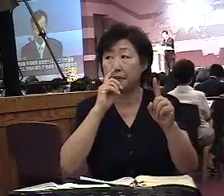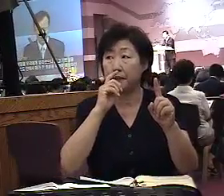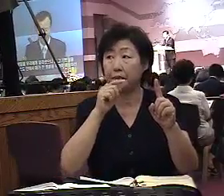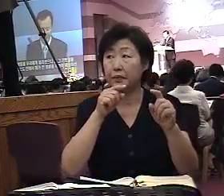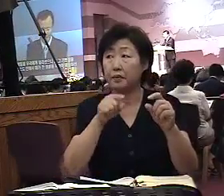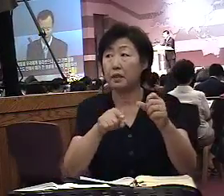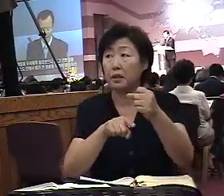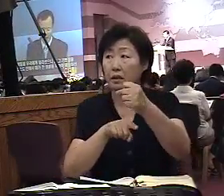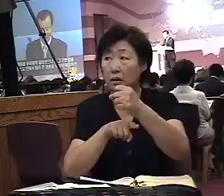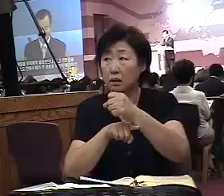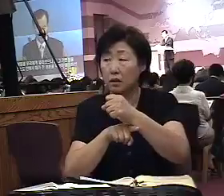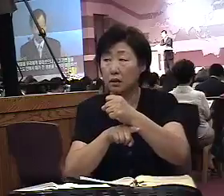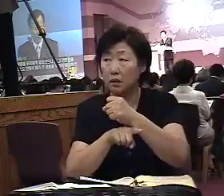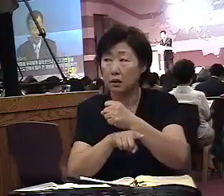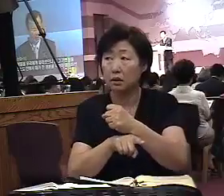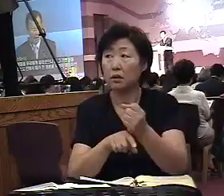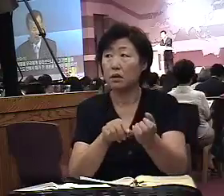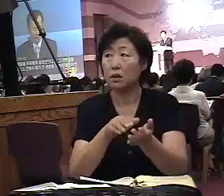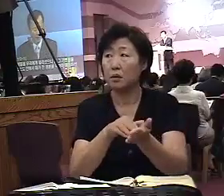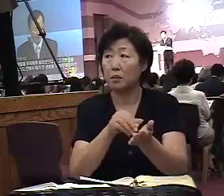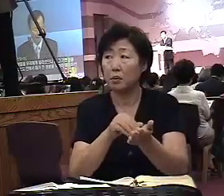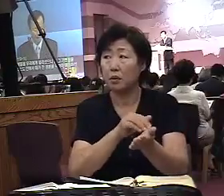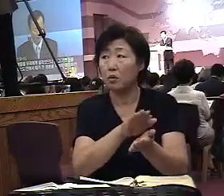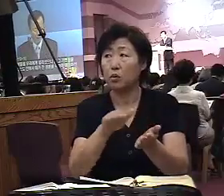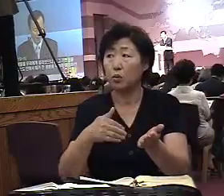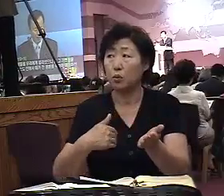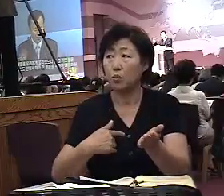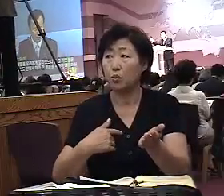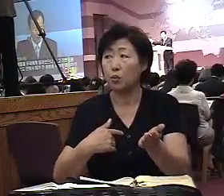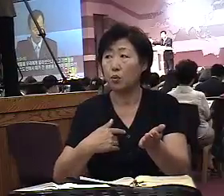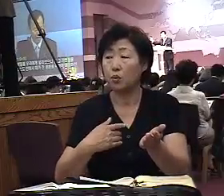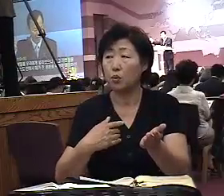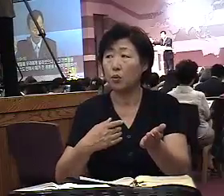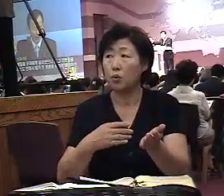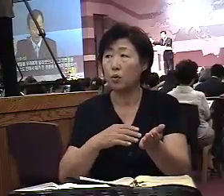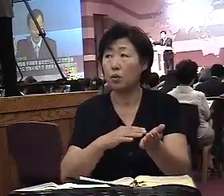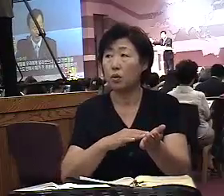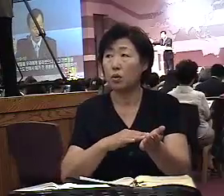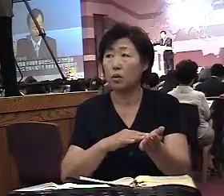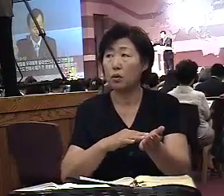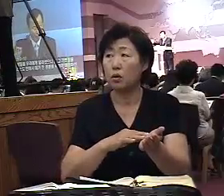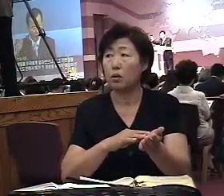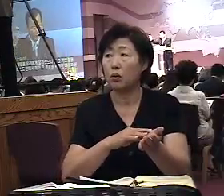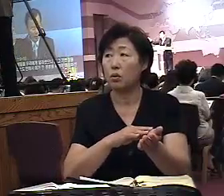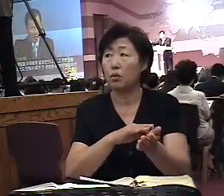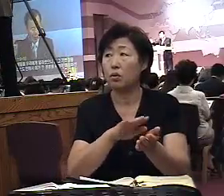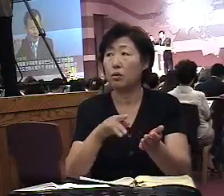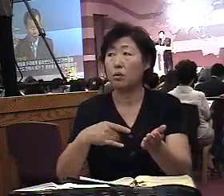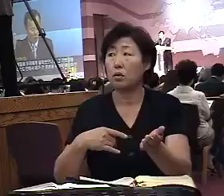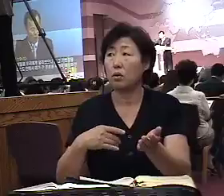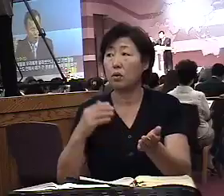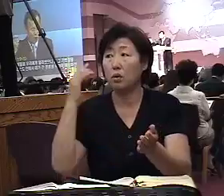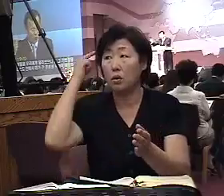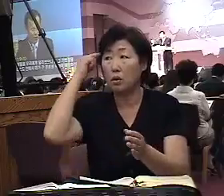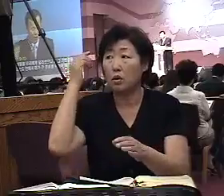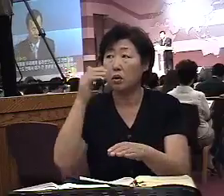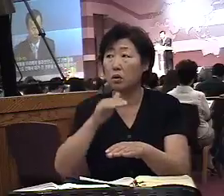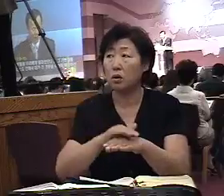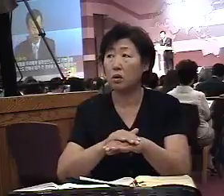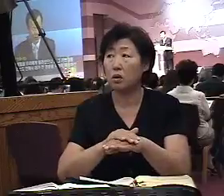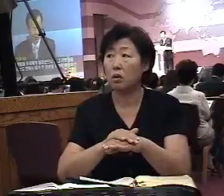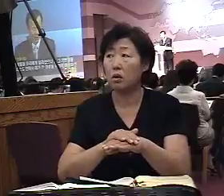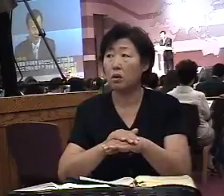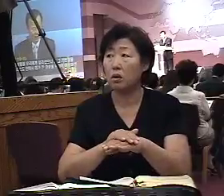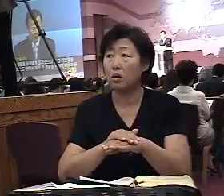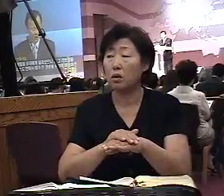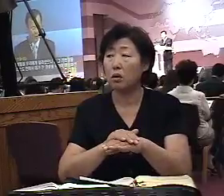8절부터 보겠는데 하나님께서 이런 말씀을 하십니다. 이는 그가, 하나님께서 모든 지혜와 총명을 우리에게